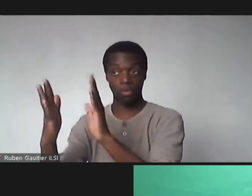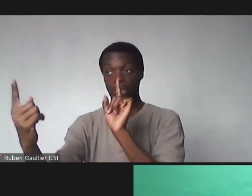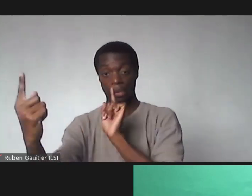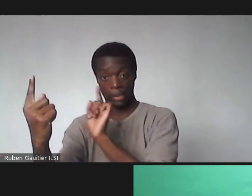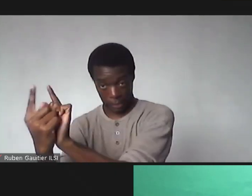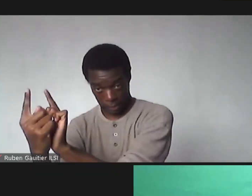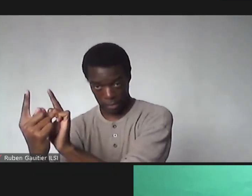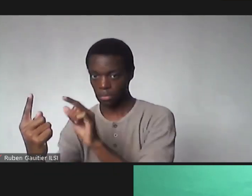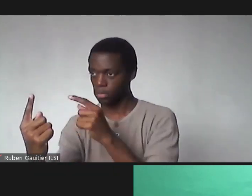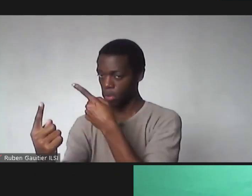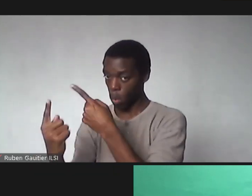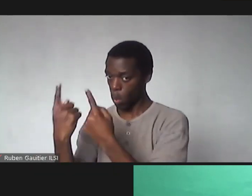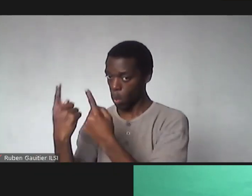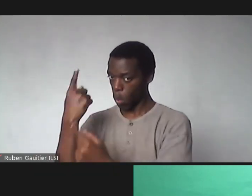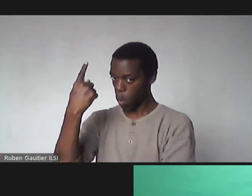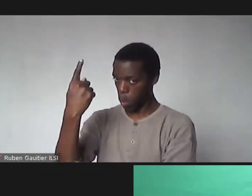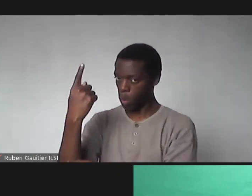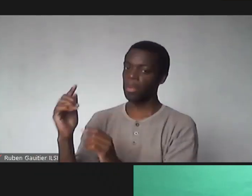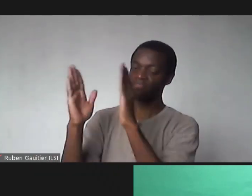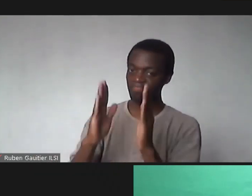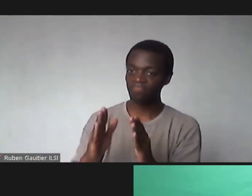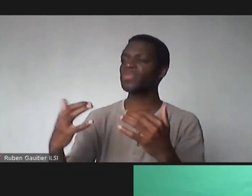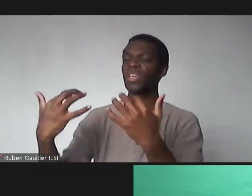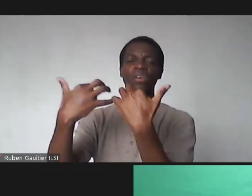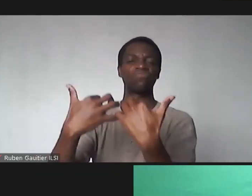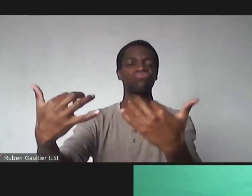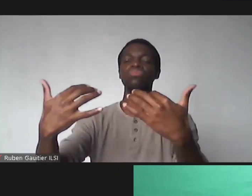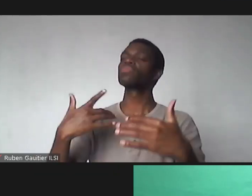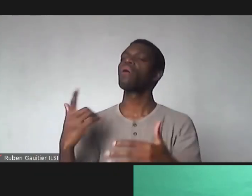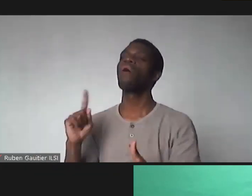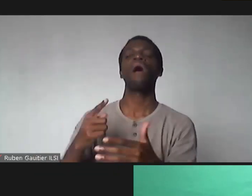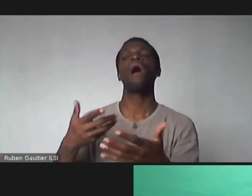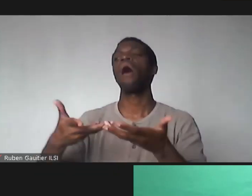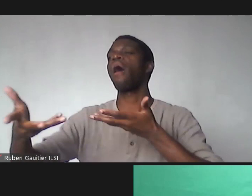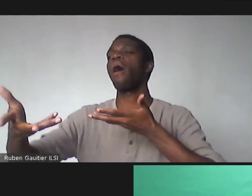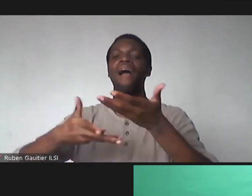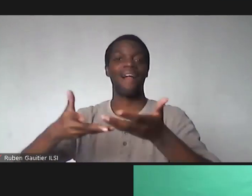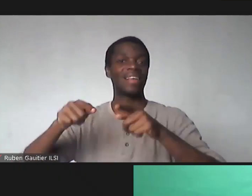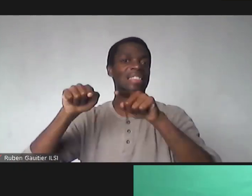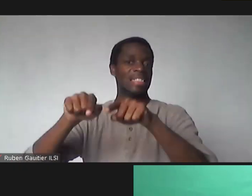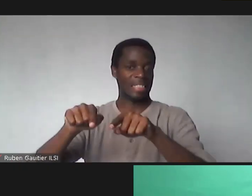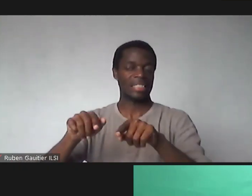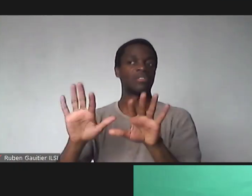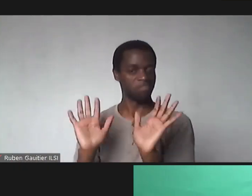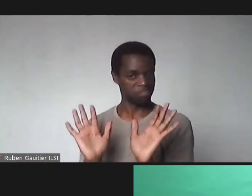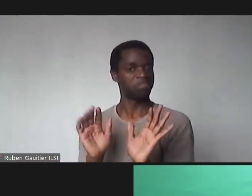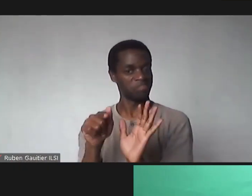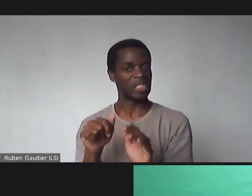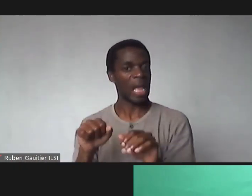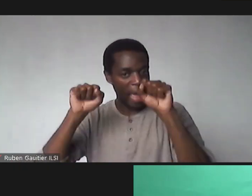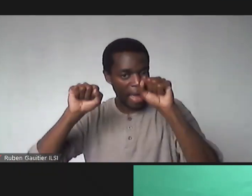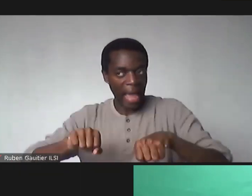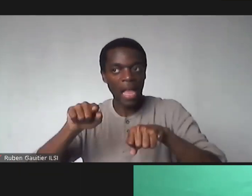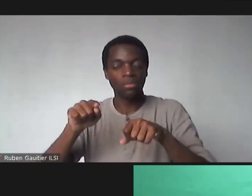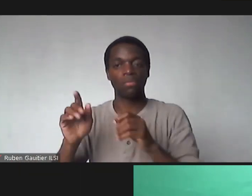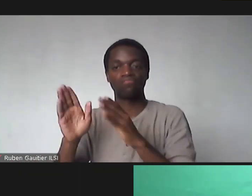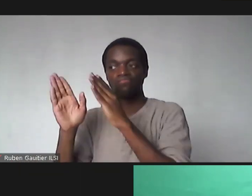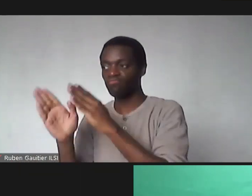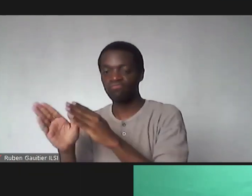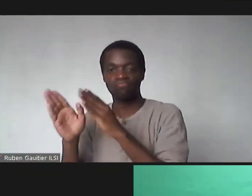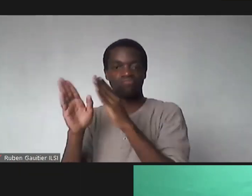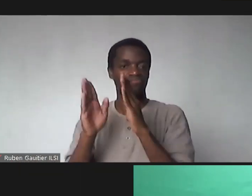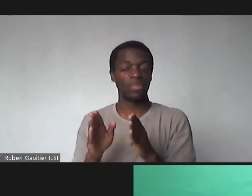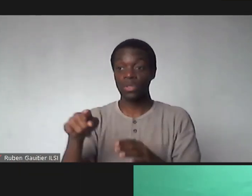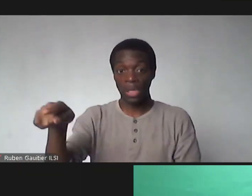para hacer que la base que tenemos en el censo demográfico consiga comprender lo que se pasa